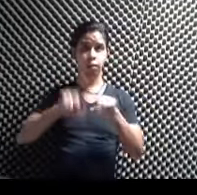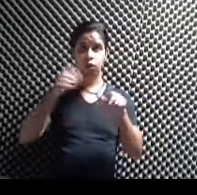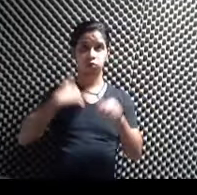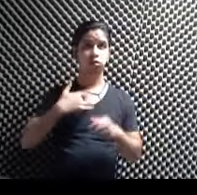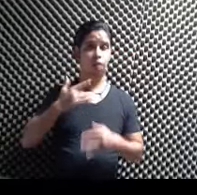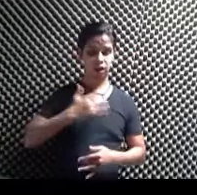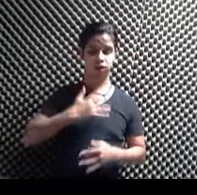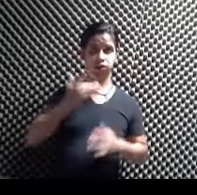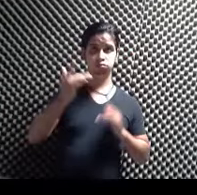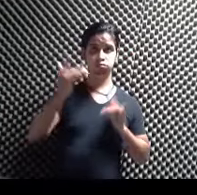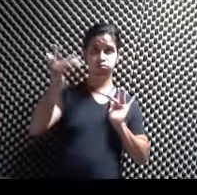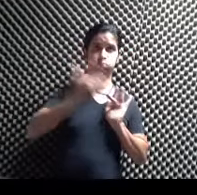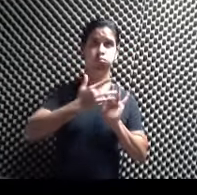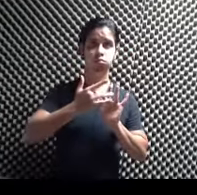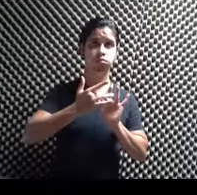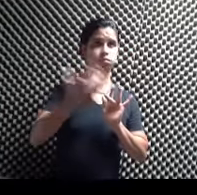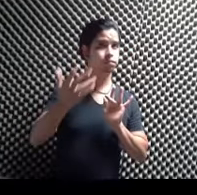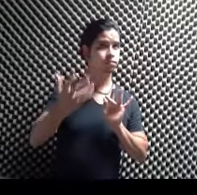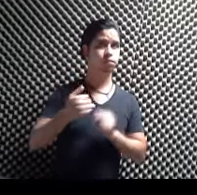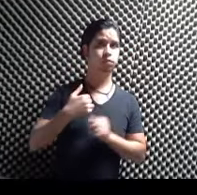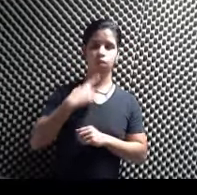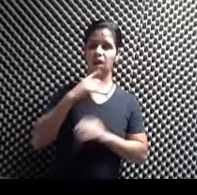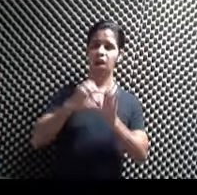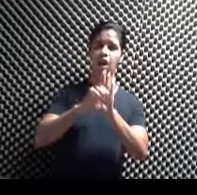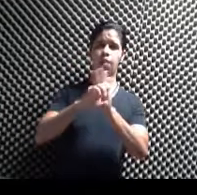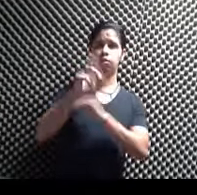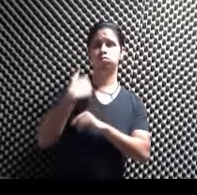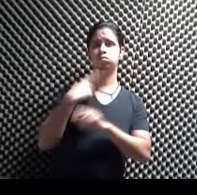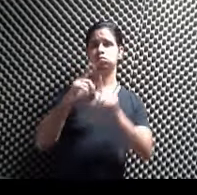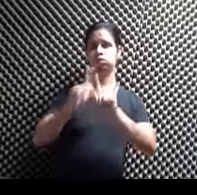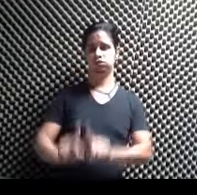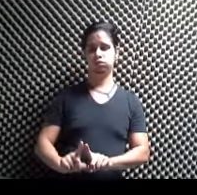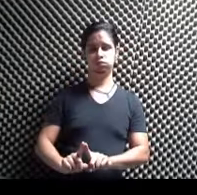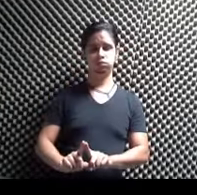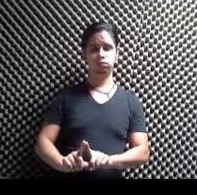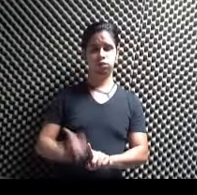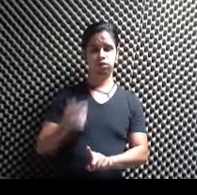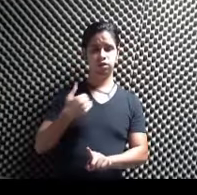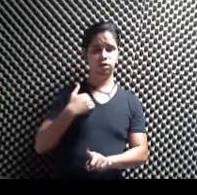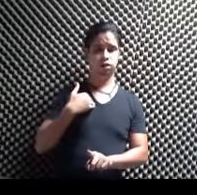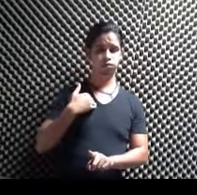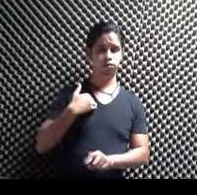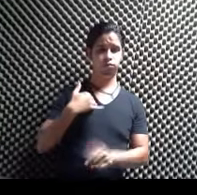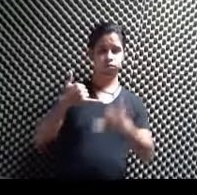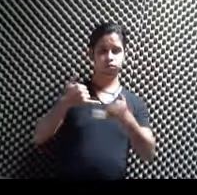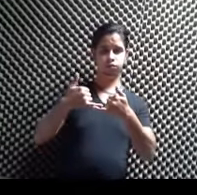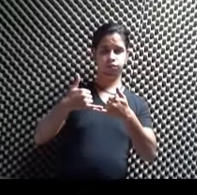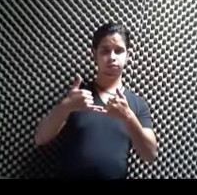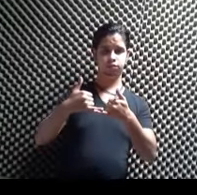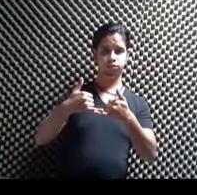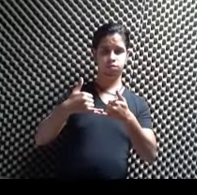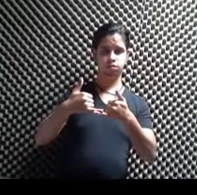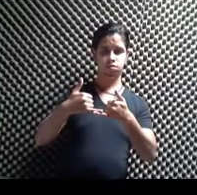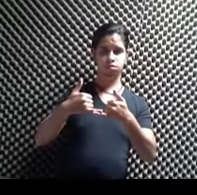eso. Sí, te vas a sentir identificado. Sobre todo, mira, por ejemplo, hay distintas, son distintas parejas, distintas situaciones. Hay una de